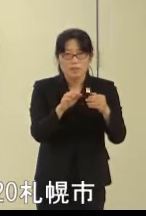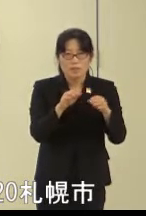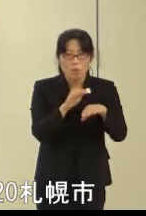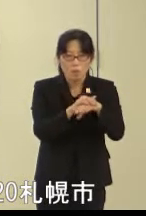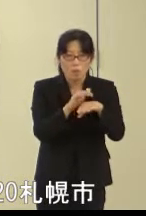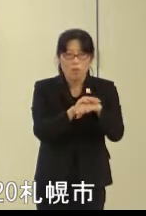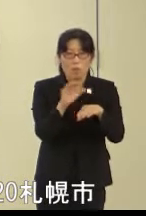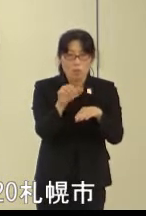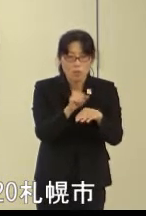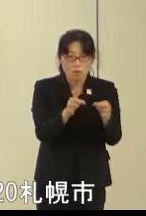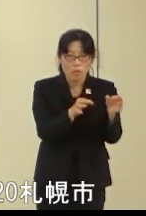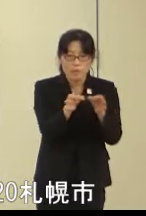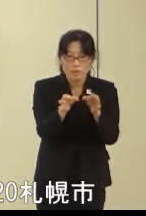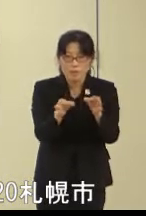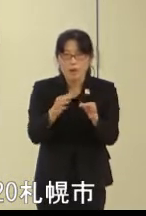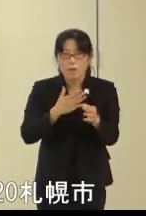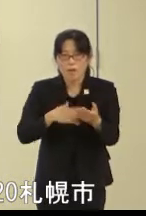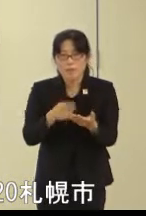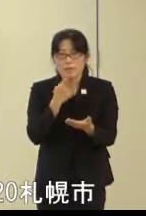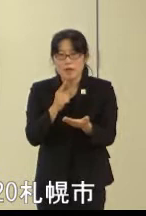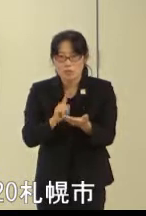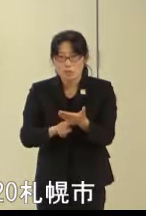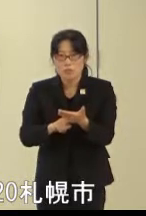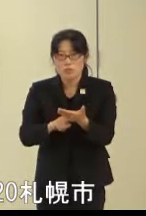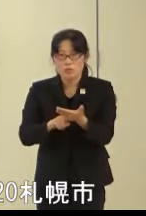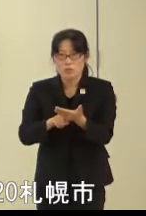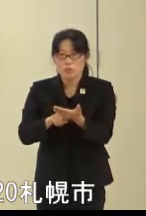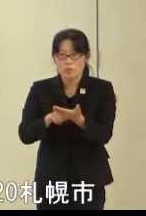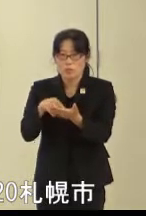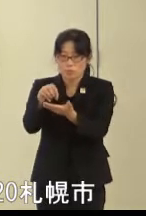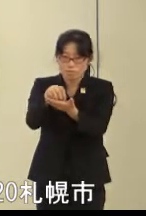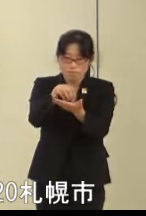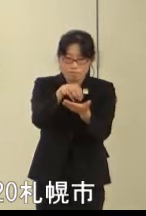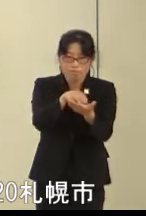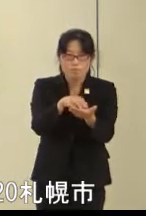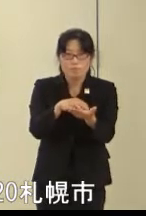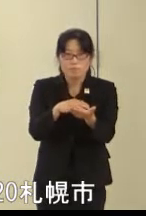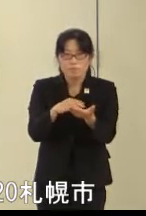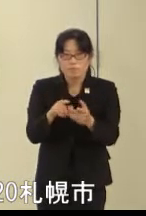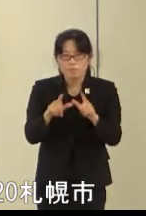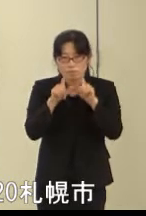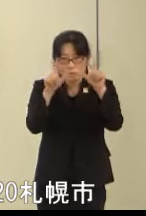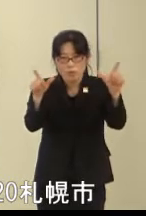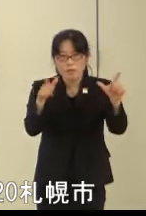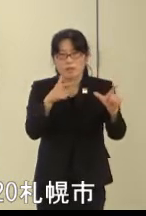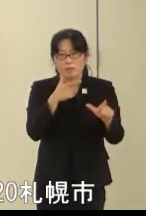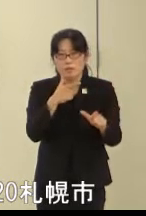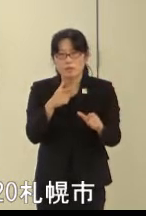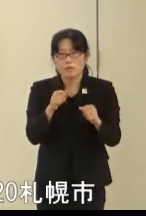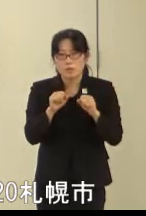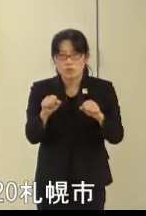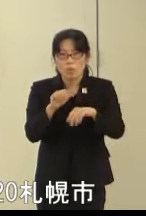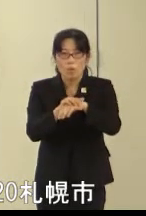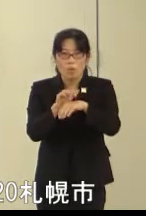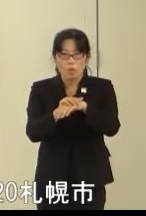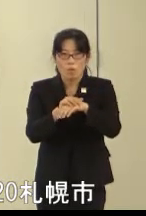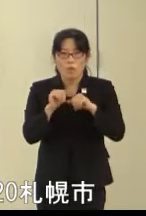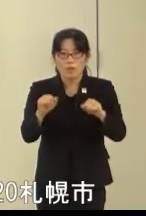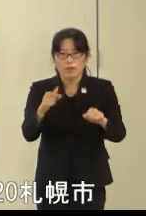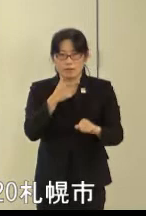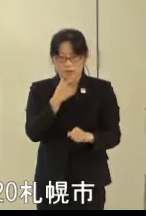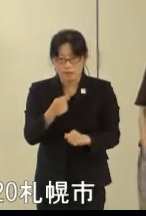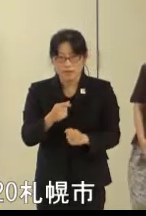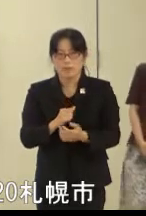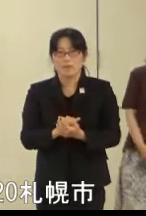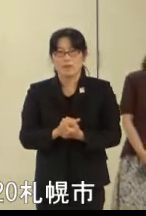より今わかりやすくお知らせできるようなそういう対応もとっていきたいというふうに思い